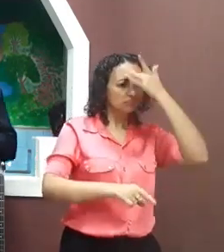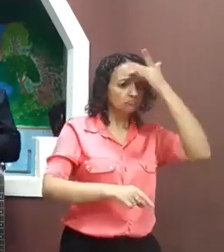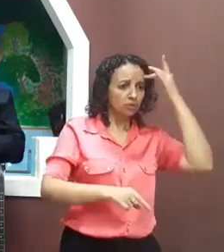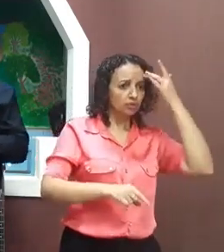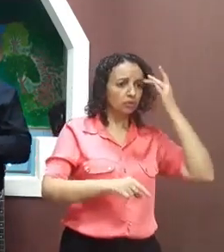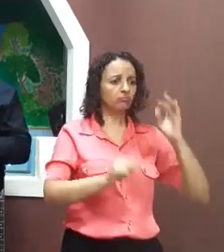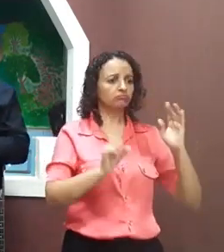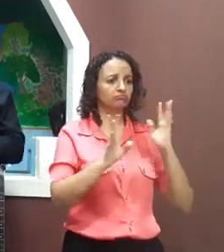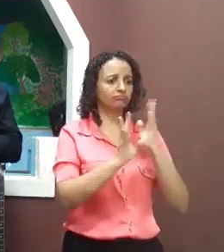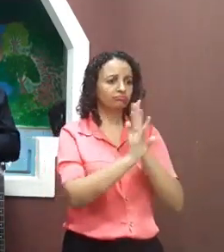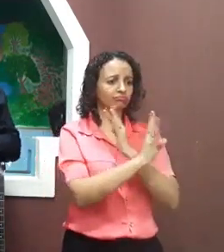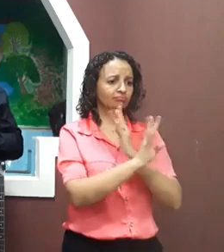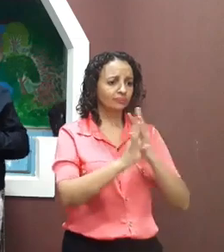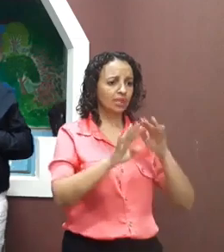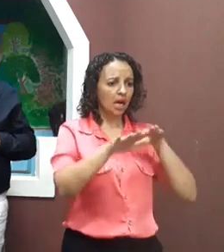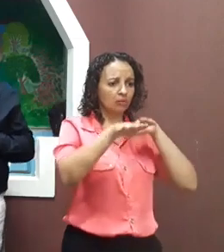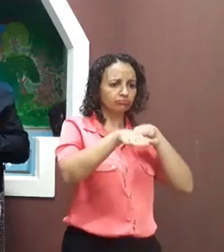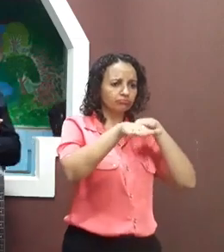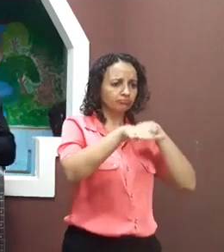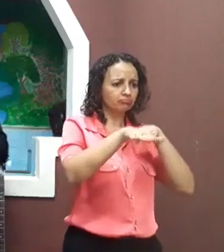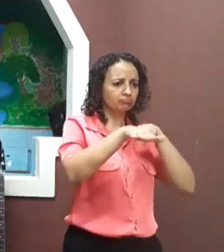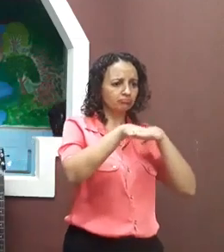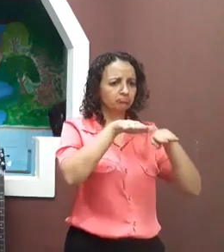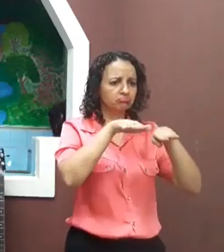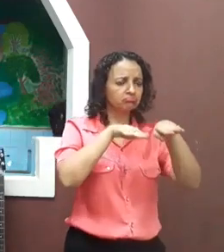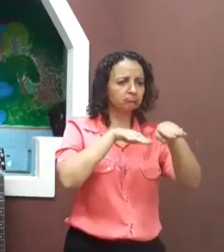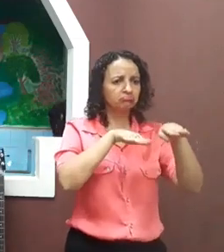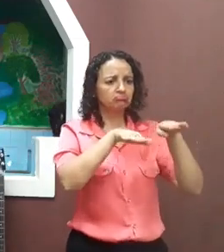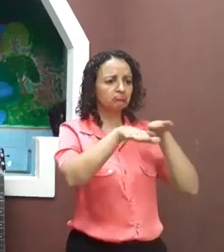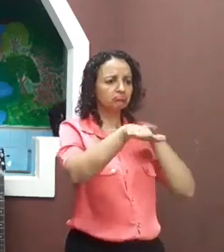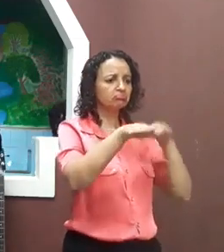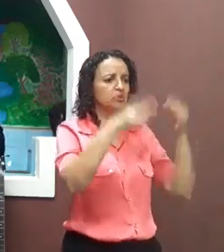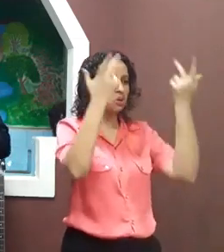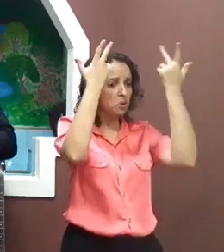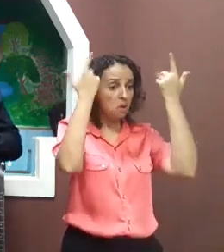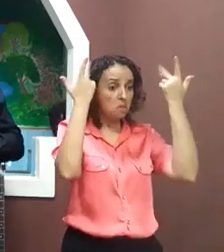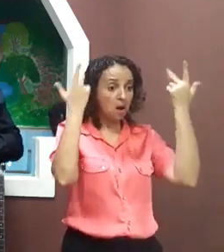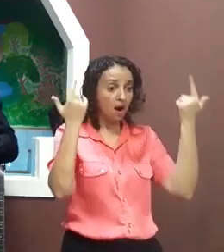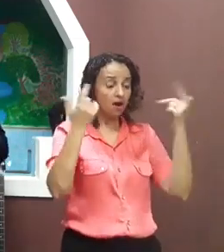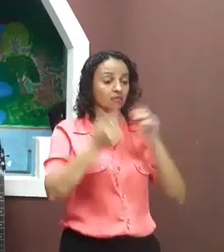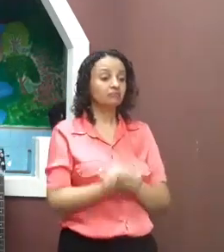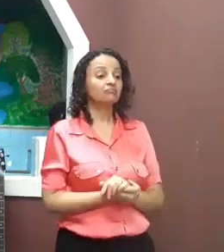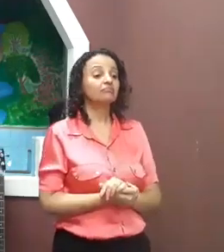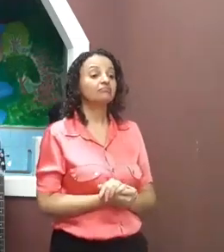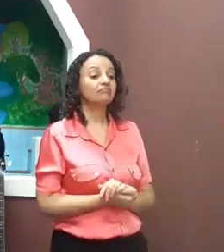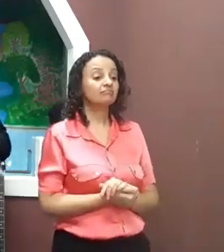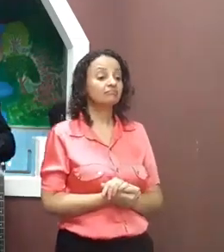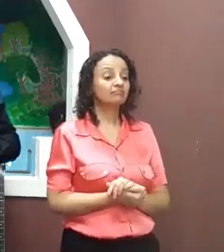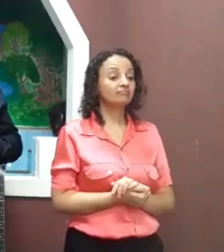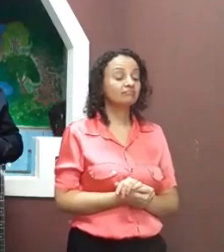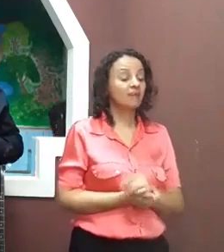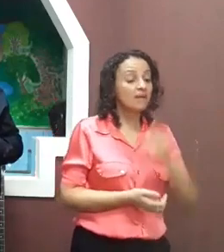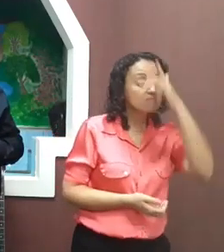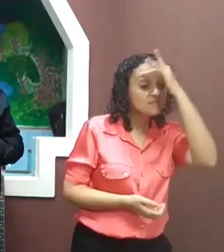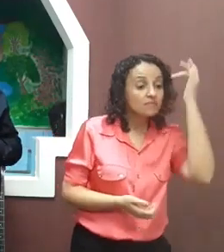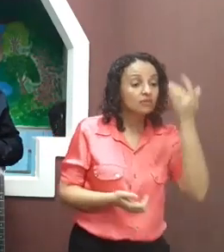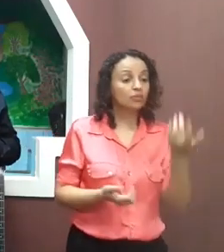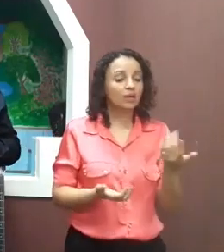gente, e o índice de acidente é menor que o nosso. Temos um código de trânsito. Quem vai tirar a carta sabe o tanto que a gente tem que